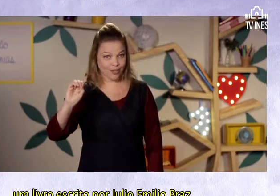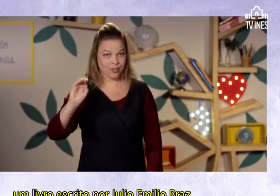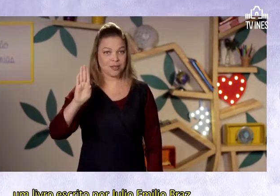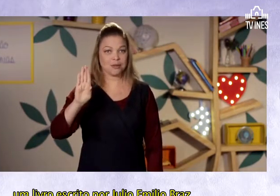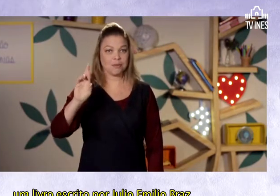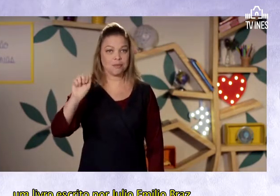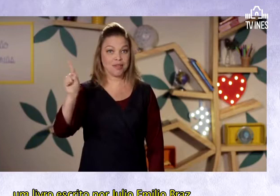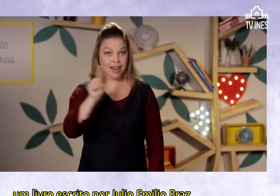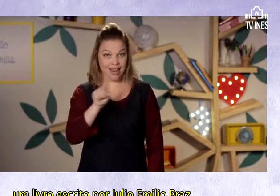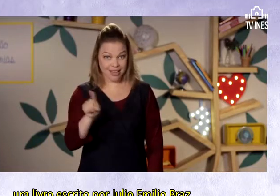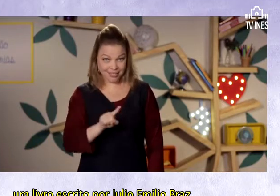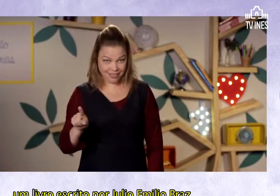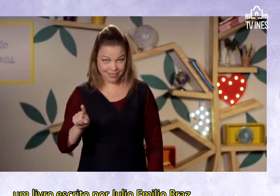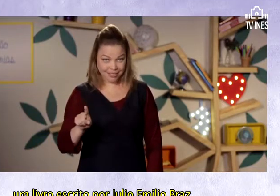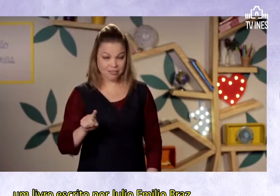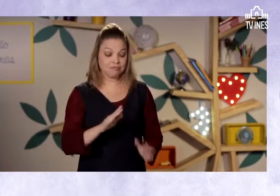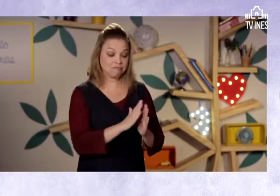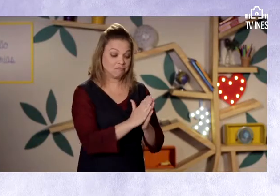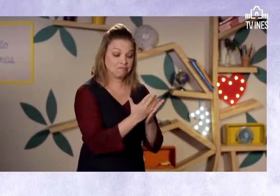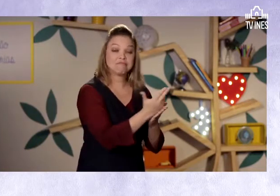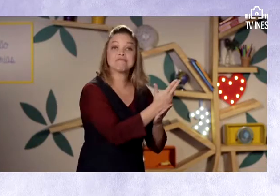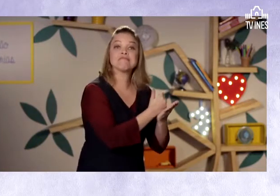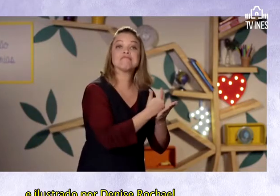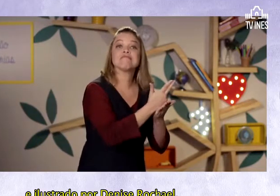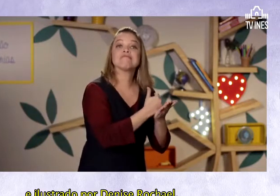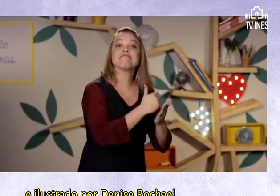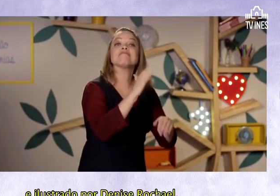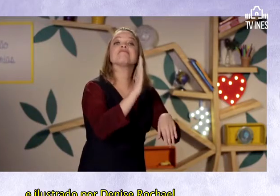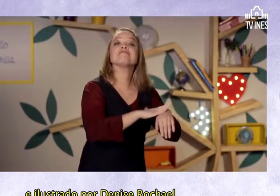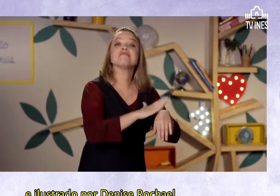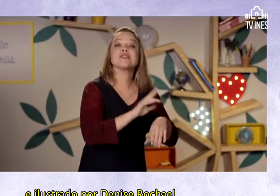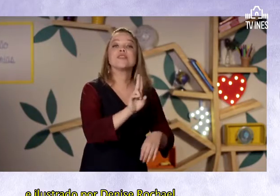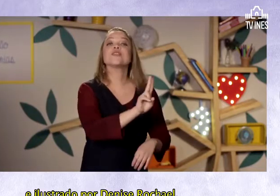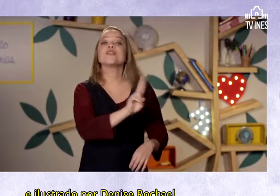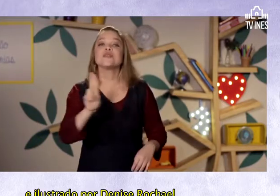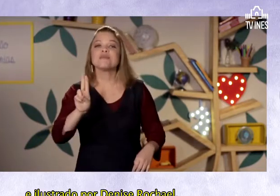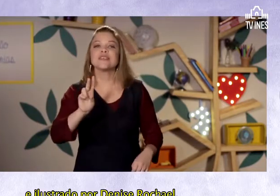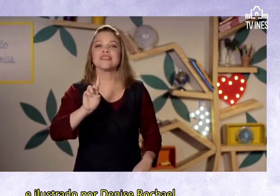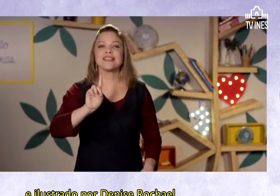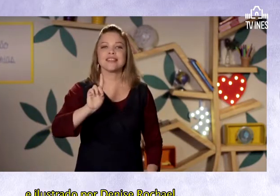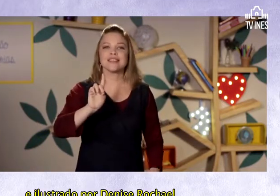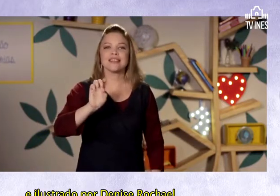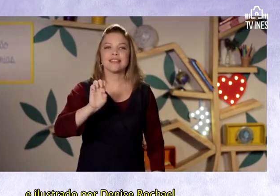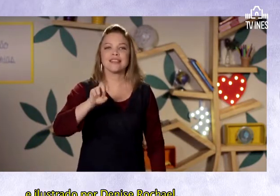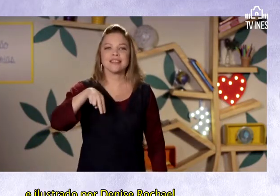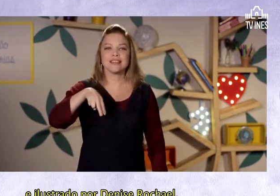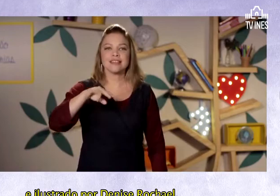Emílio, Braz e ilustrado por Denise